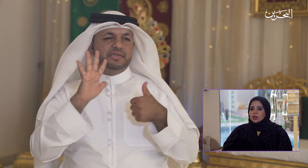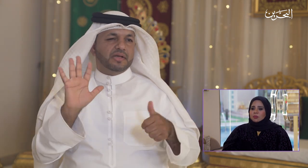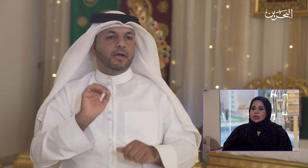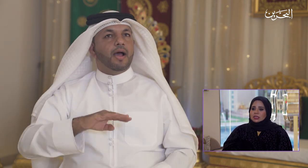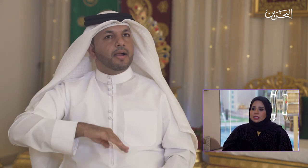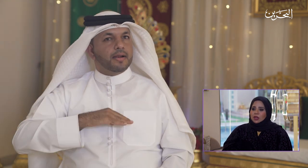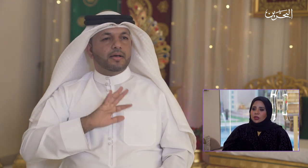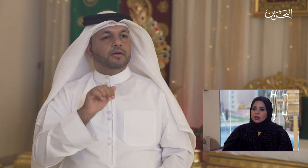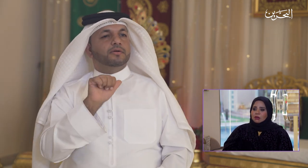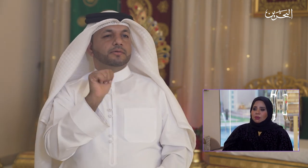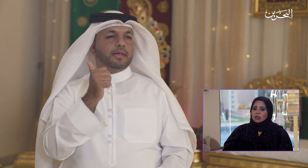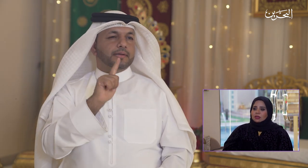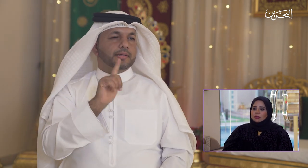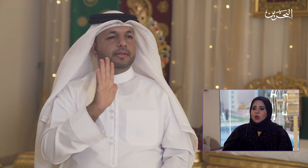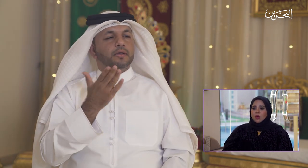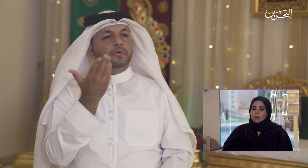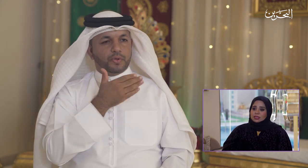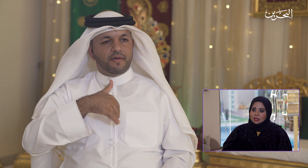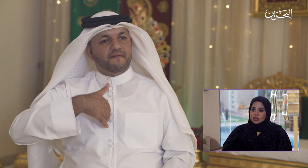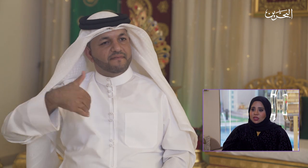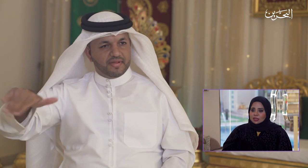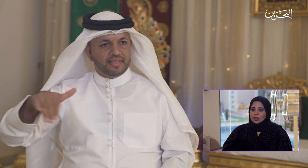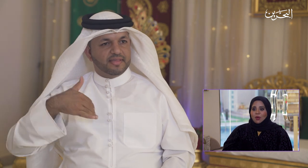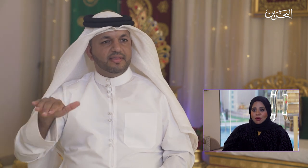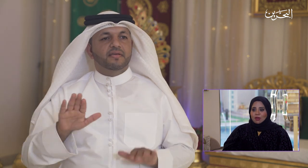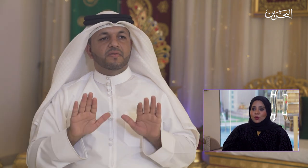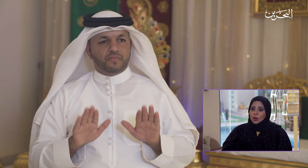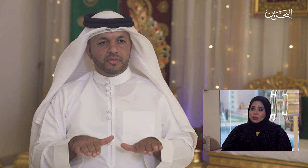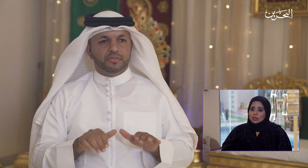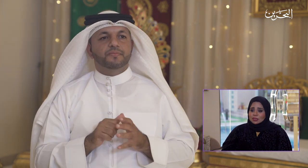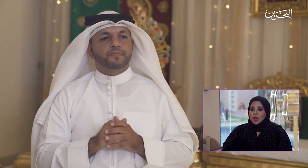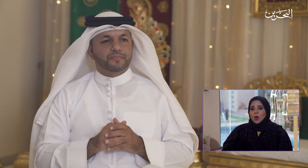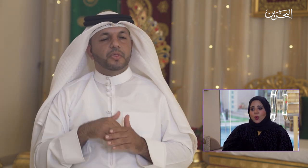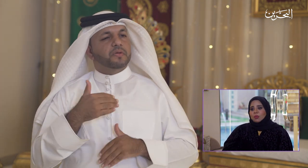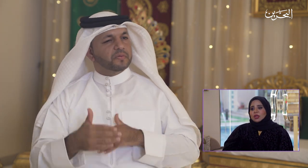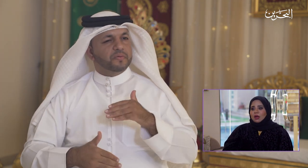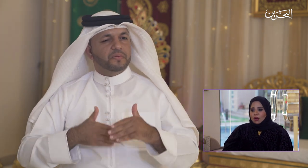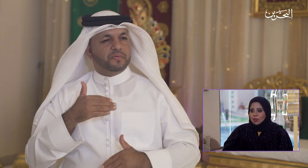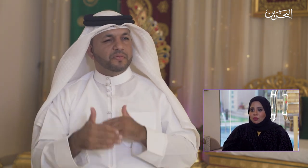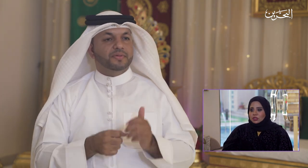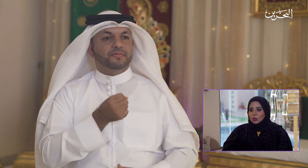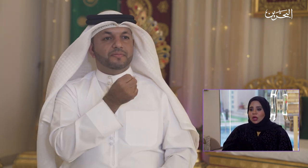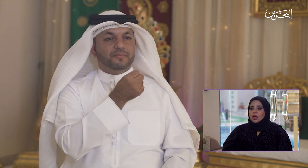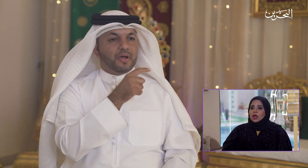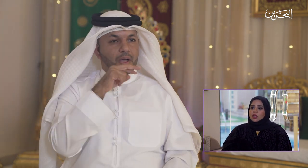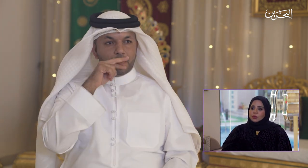عقب 6 سنوات تقريبا او عمره 16 سنه انه كان يروح المدرسه وهو بدا هذا المشروع. عقب